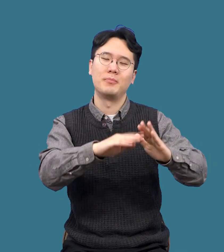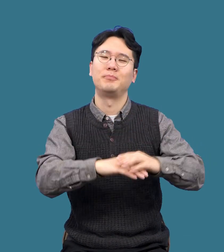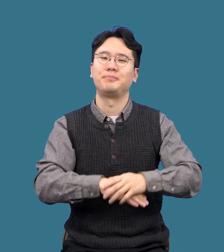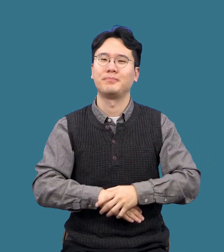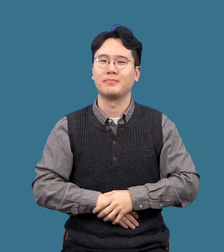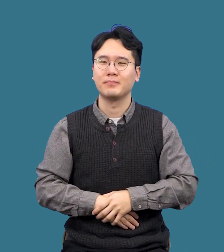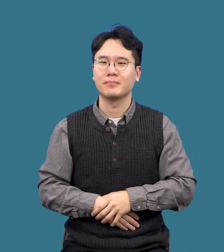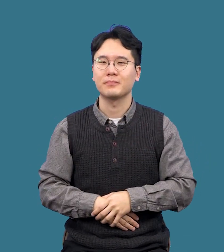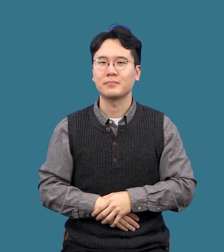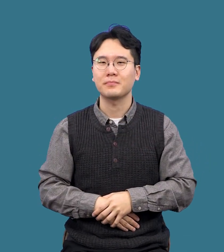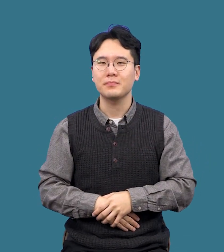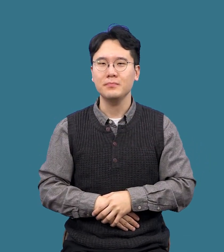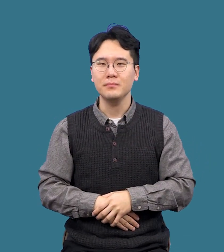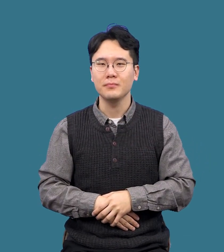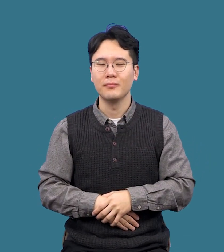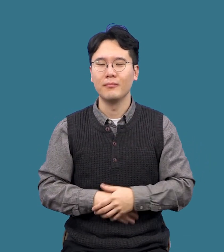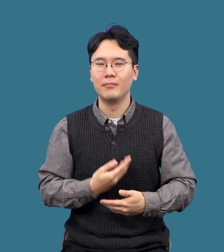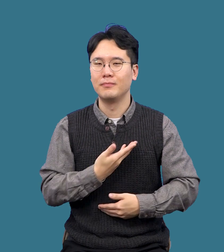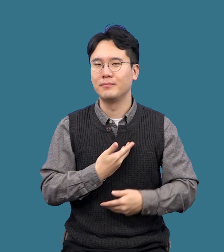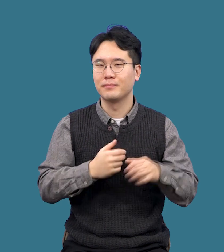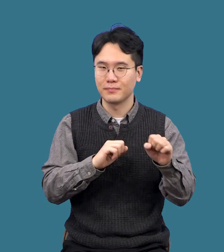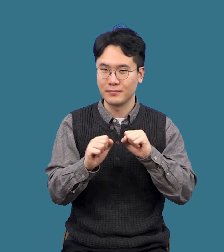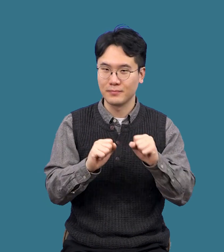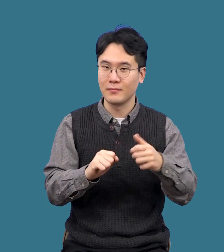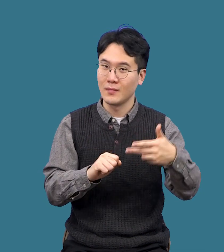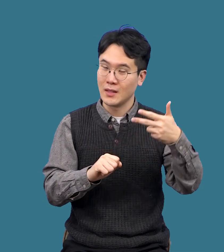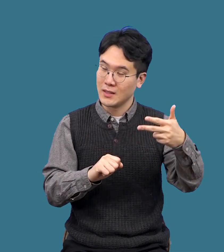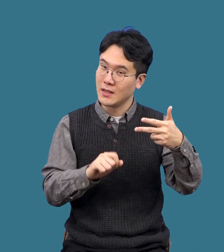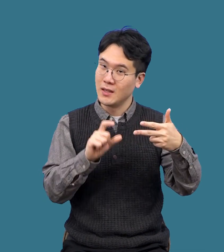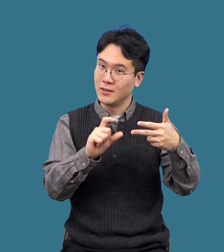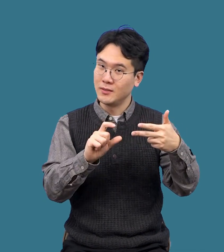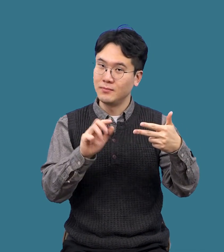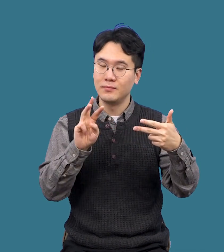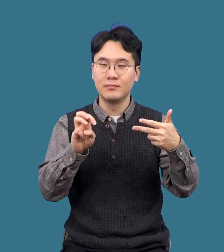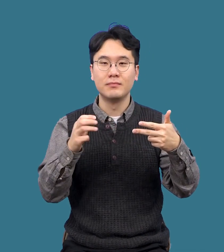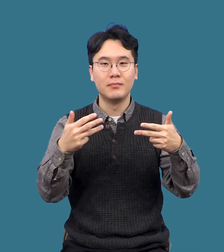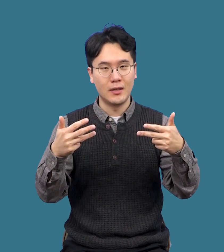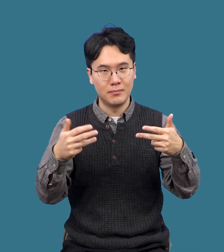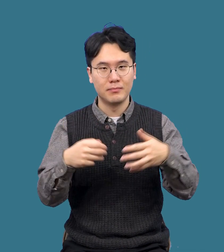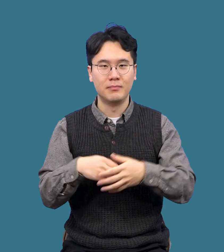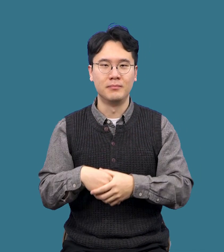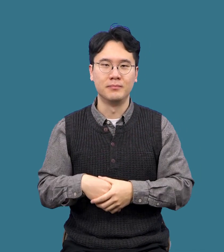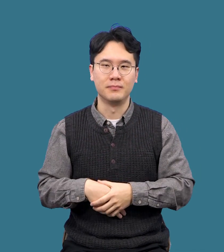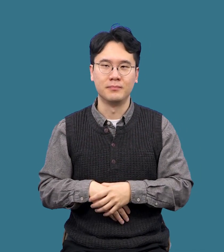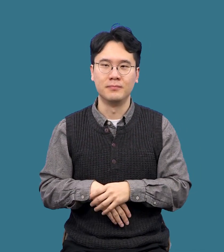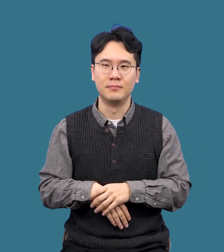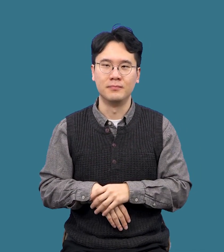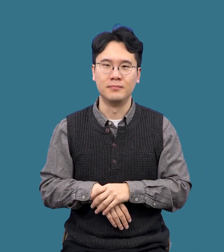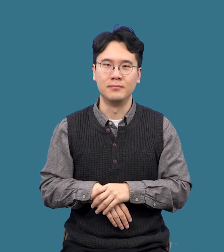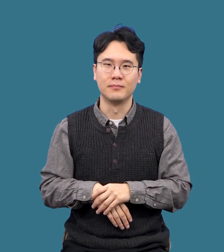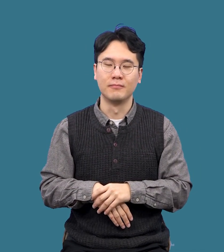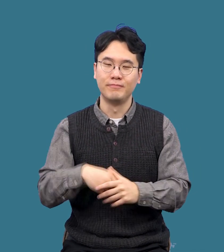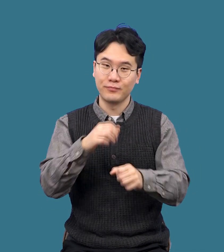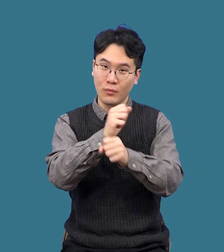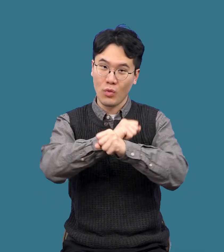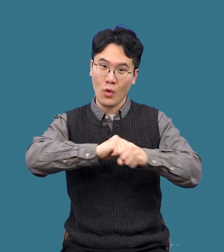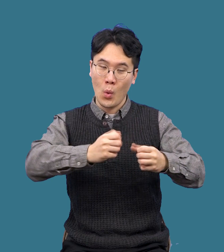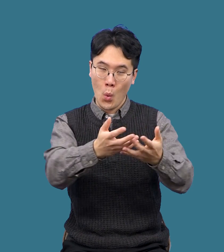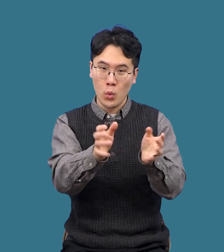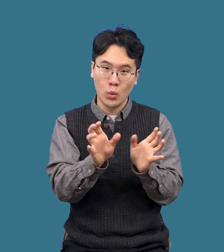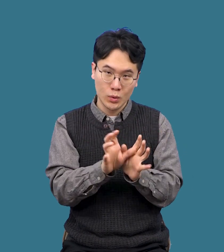기억하십시다. 사도행전 7장 38절에서 이 광야 공동체의